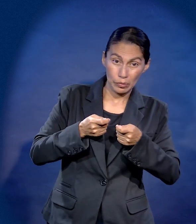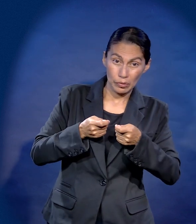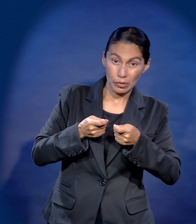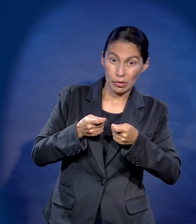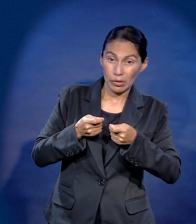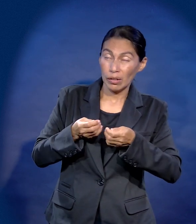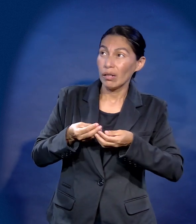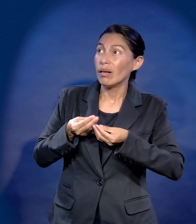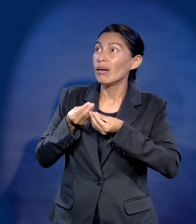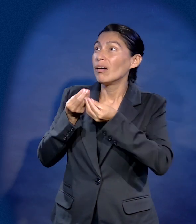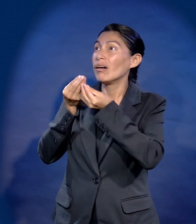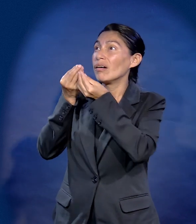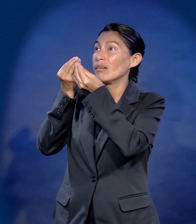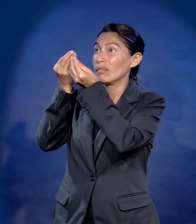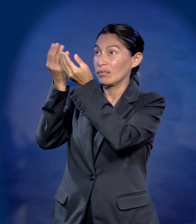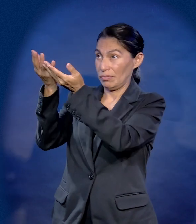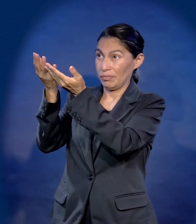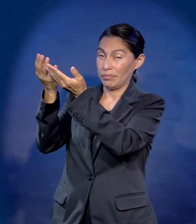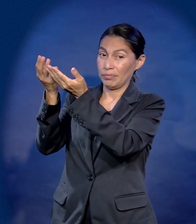los mandos de tu vida,